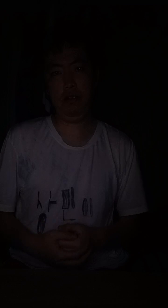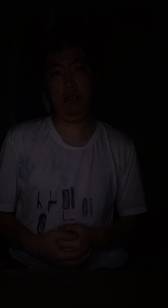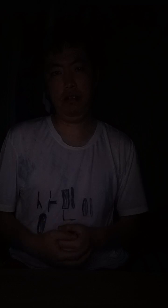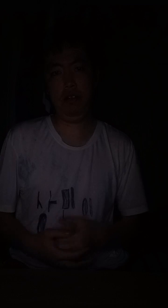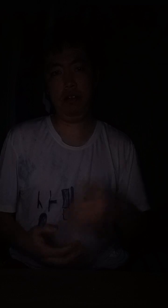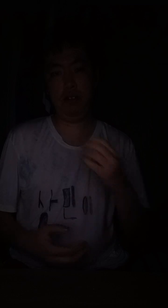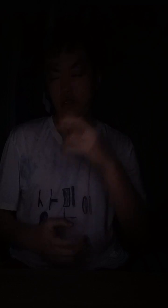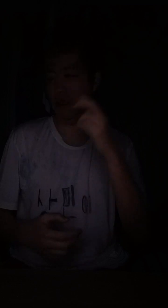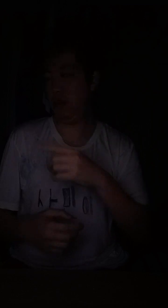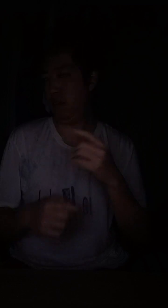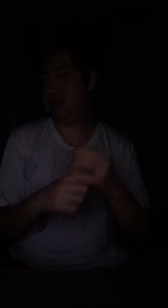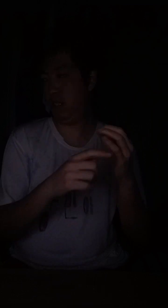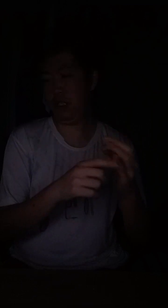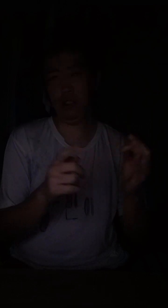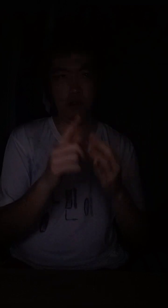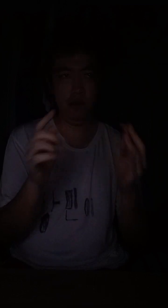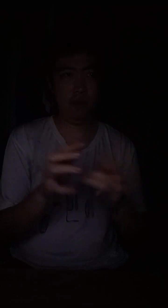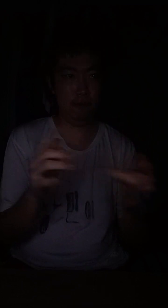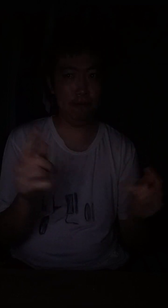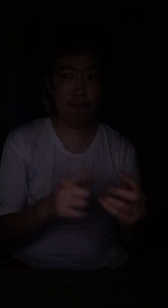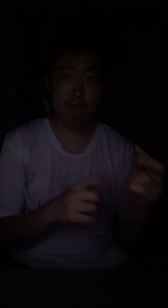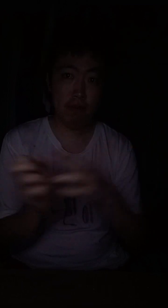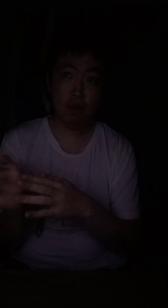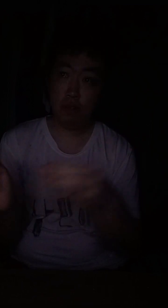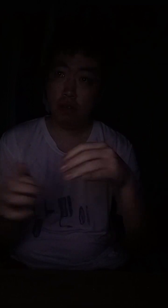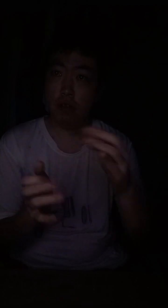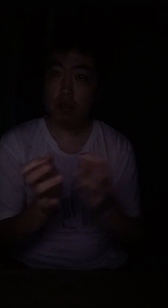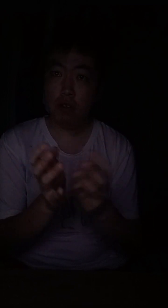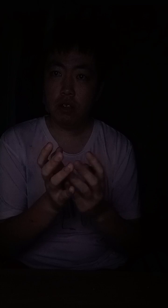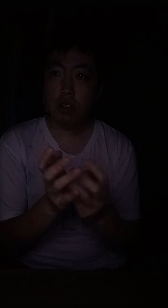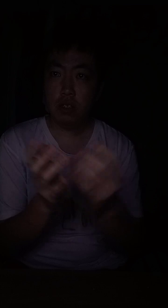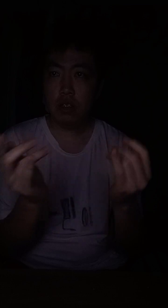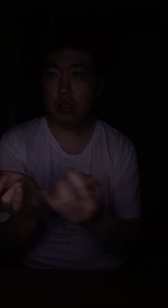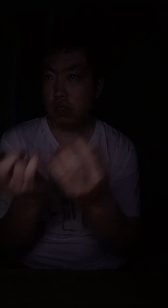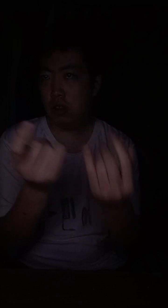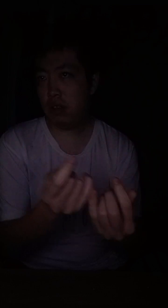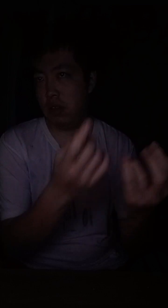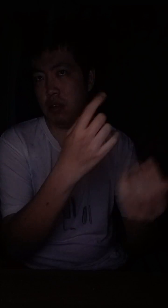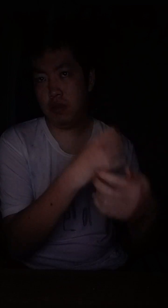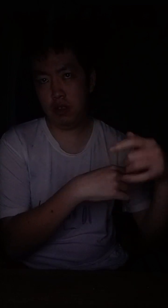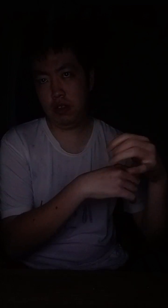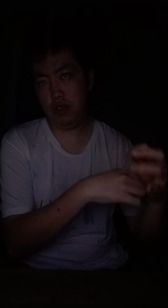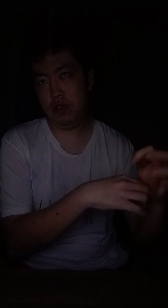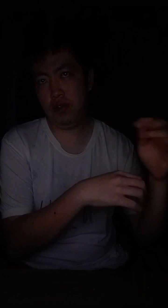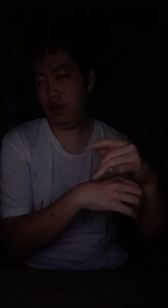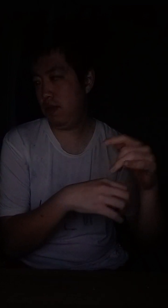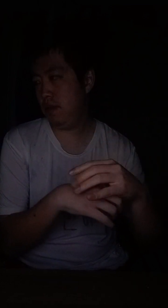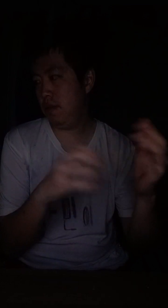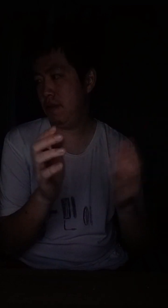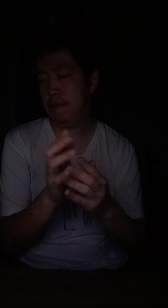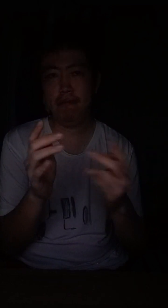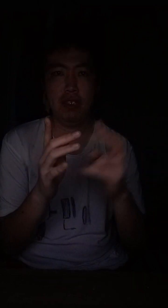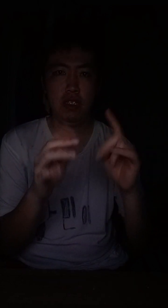김영선 전 의원의 보궐선거 공천을 둘러싼 윤석열 대통령과 명태균 씨의 통화 육성이 공개된 지난달